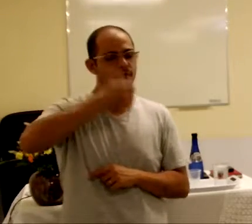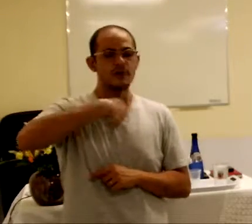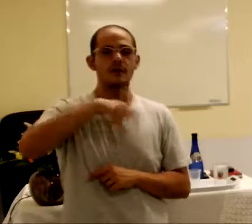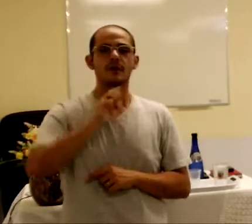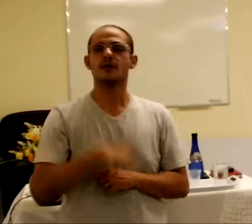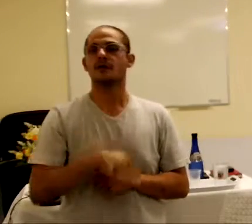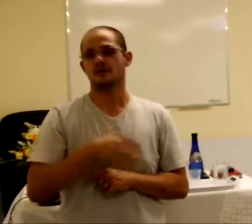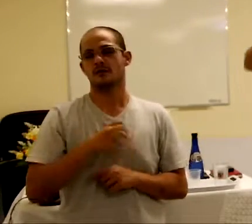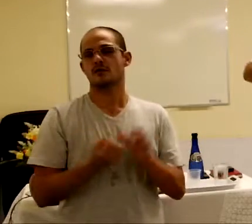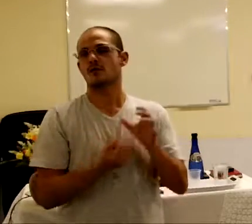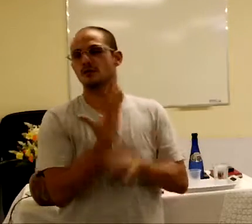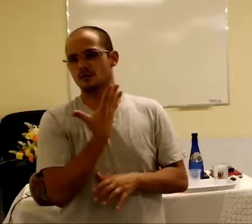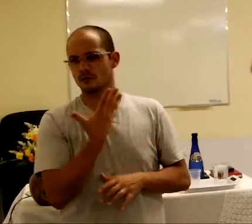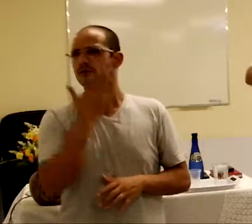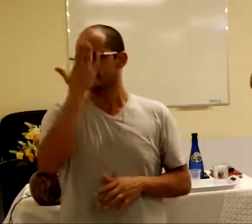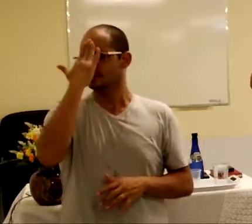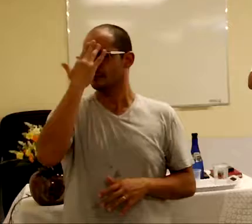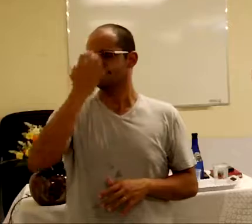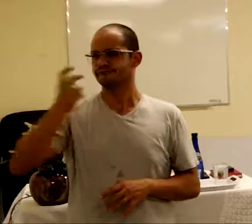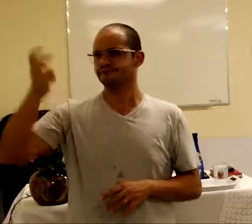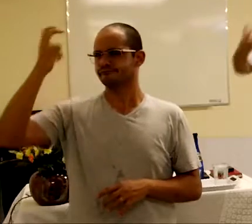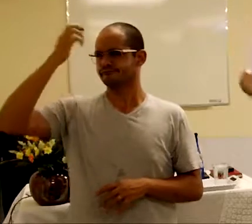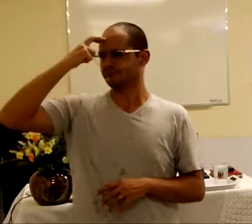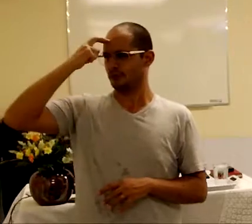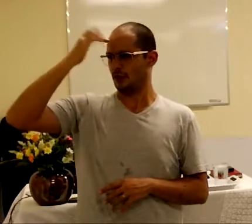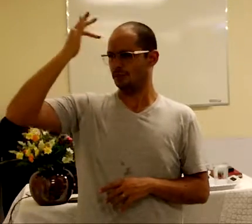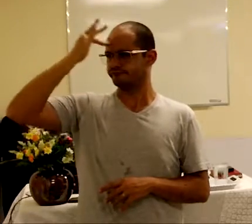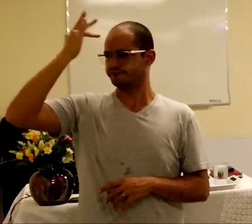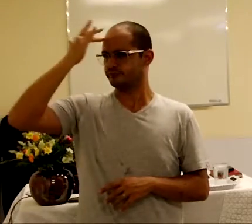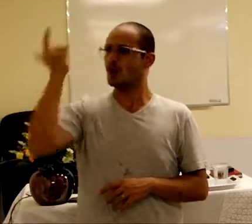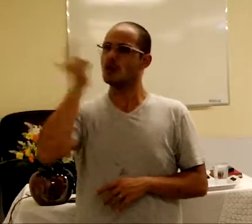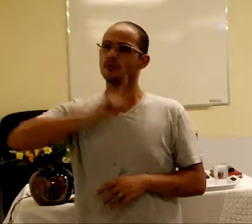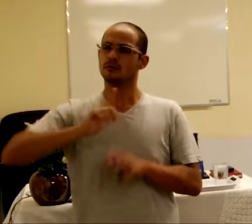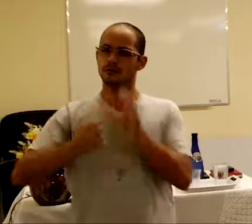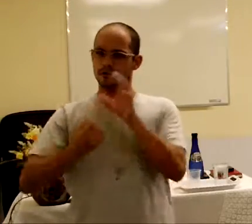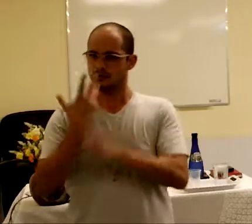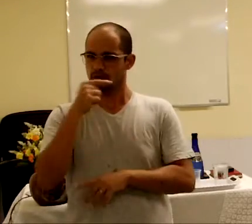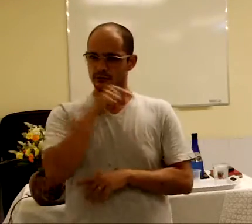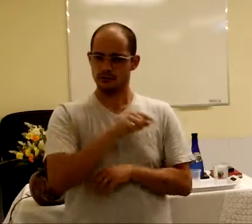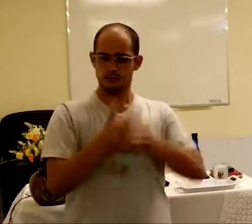pode ser um poder inteligente absoluto que dá conta disso tudo.